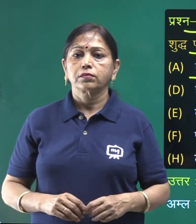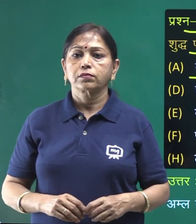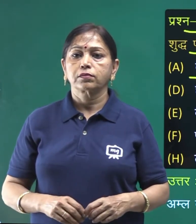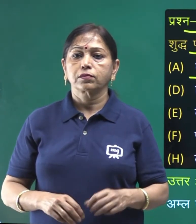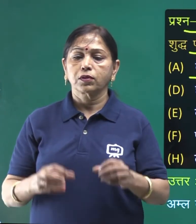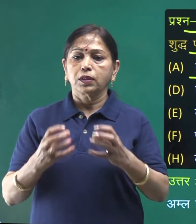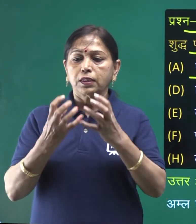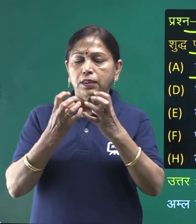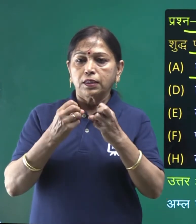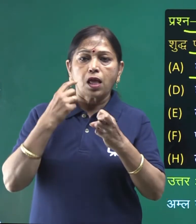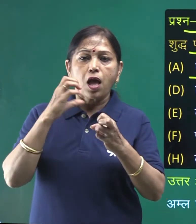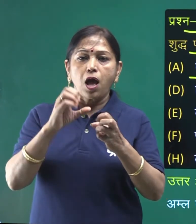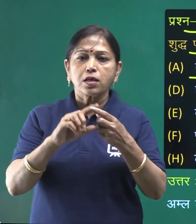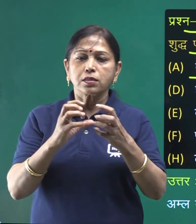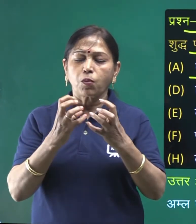बर्फ,